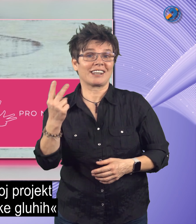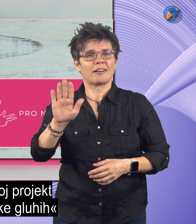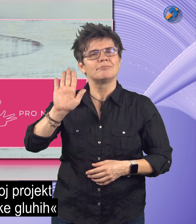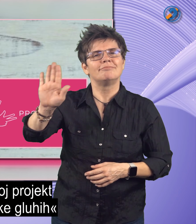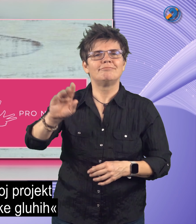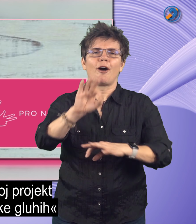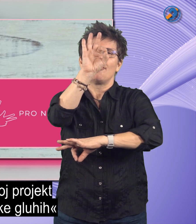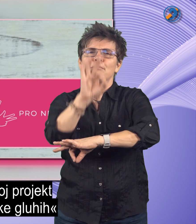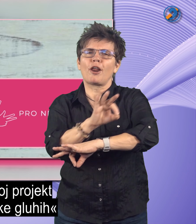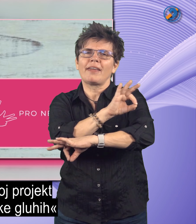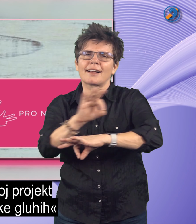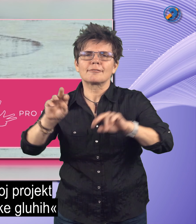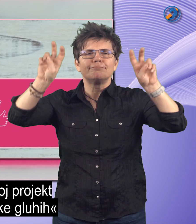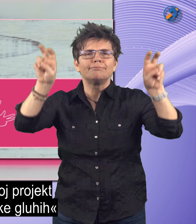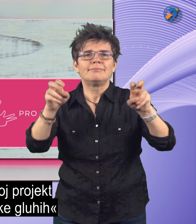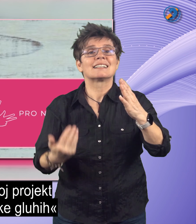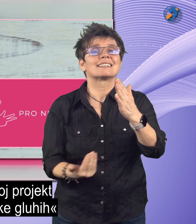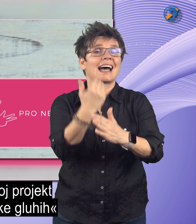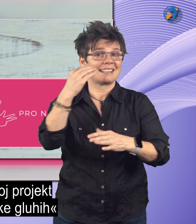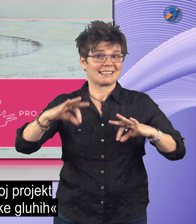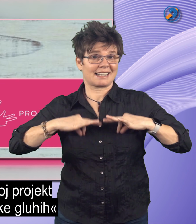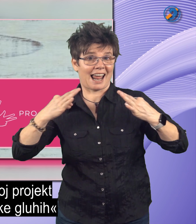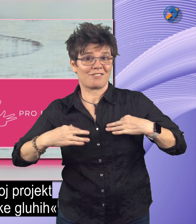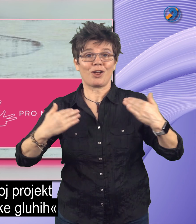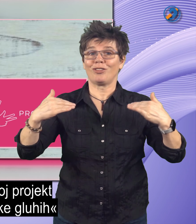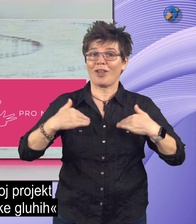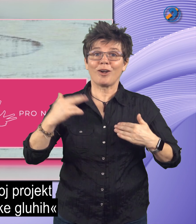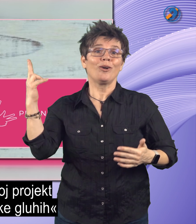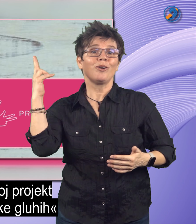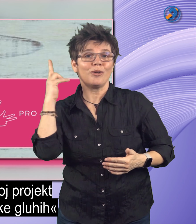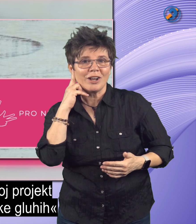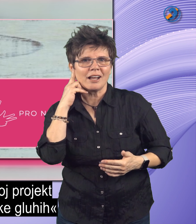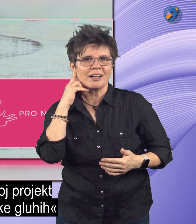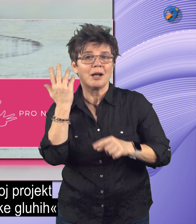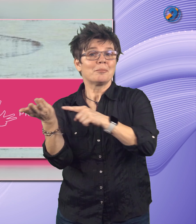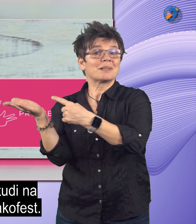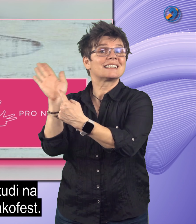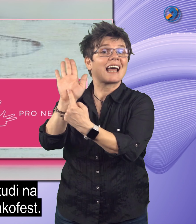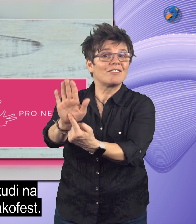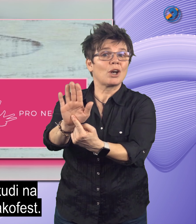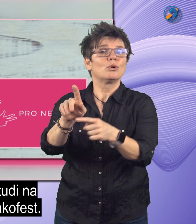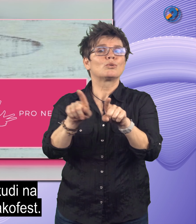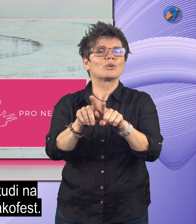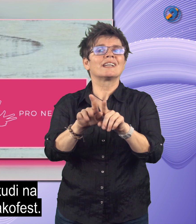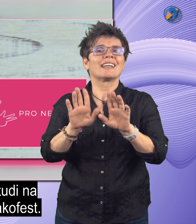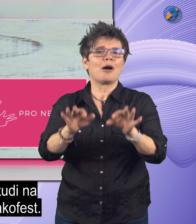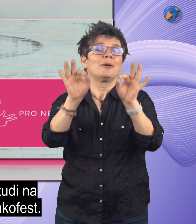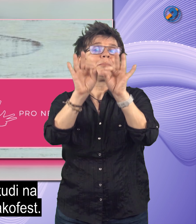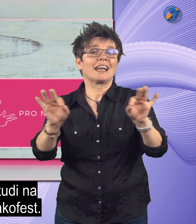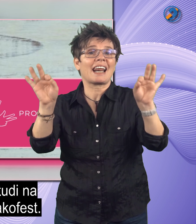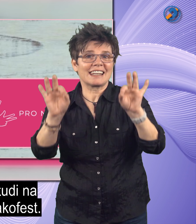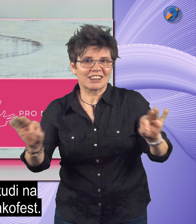Veronika je svoj projekt za zdrave dojke gluhih predstavila tudi na prireditvi Znakofest.